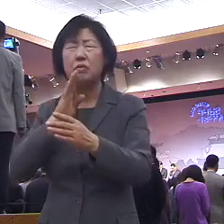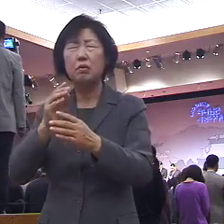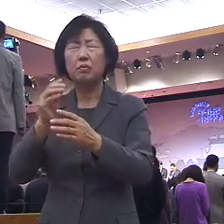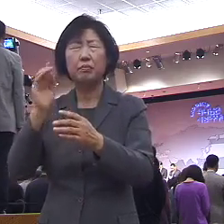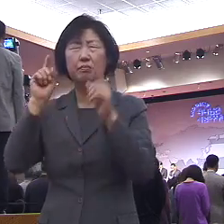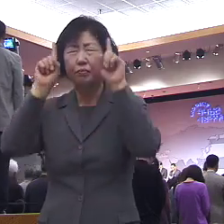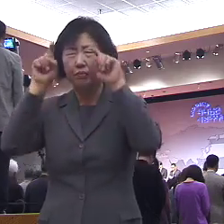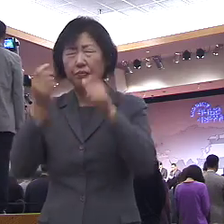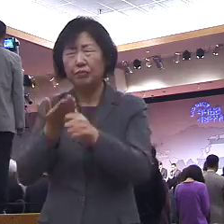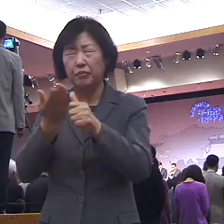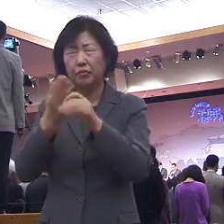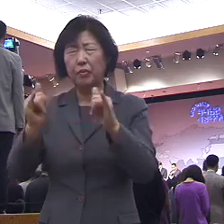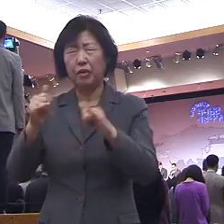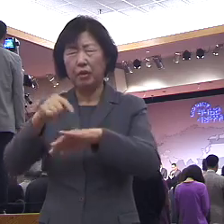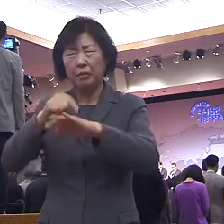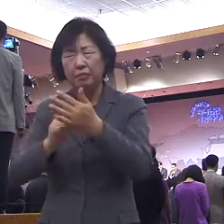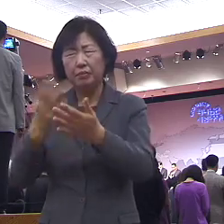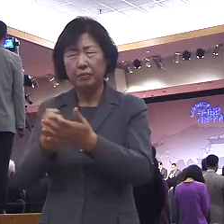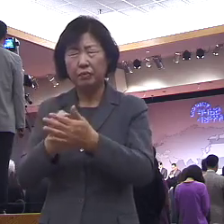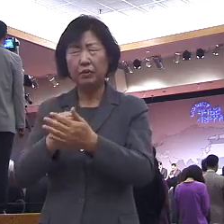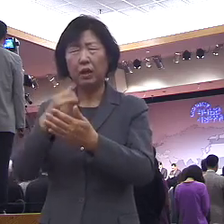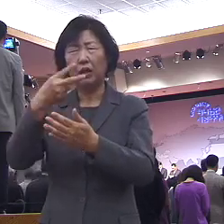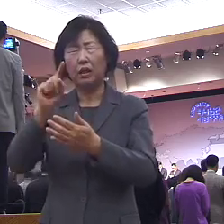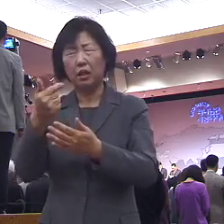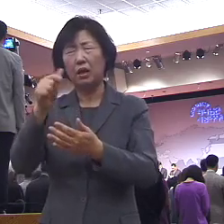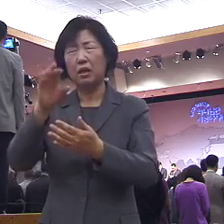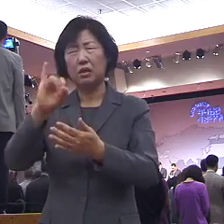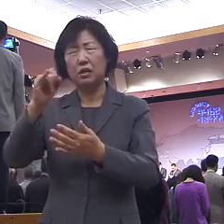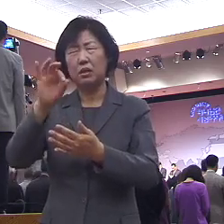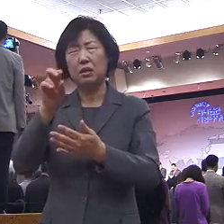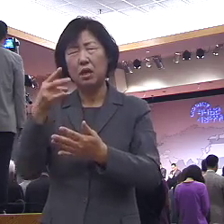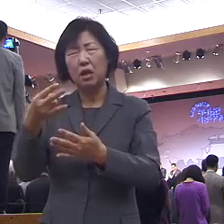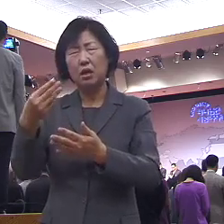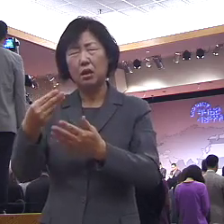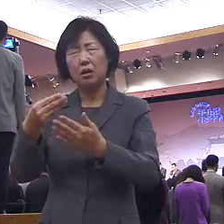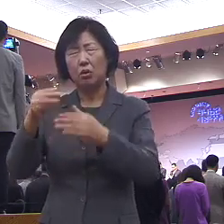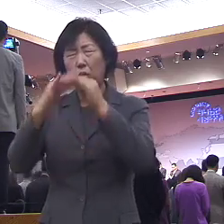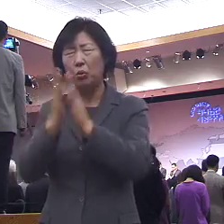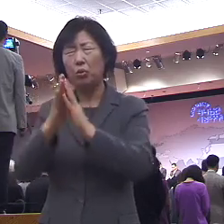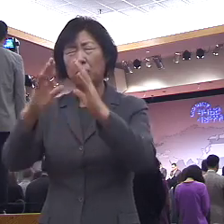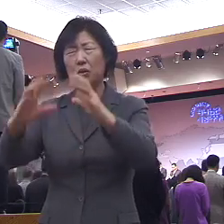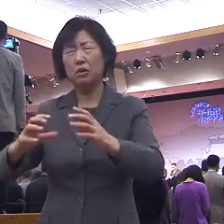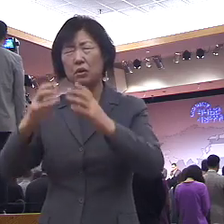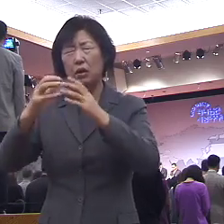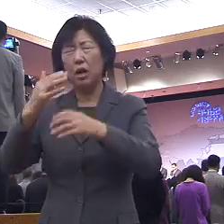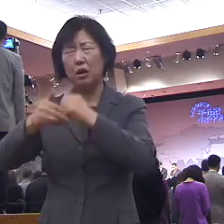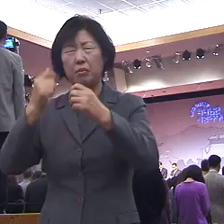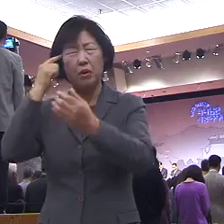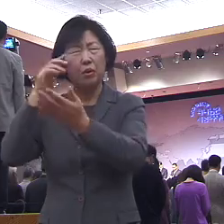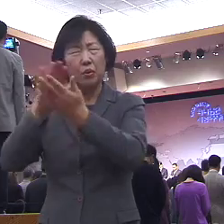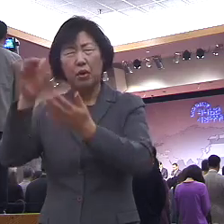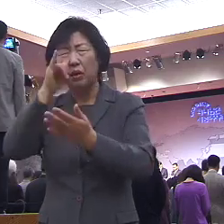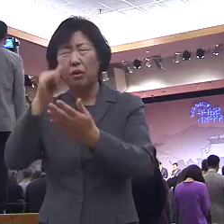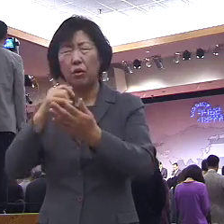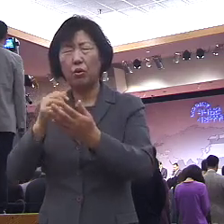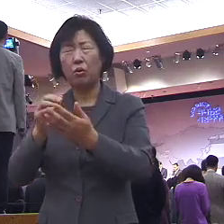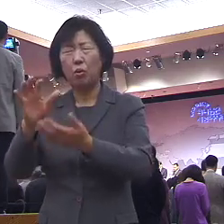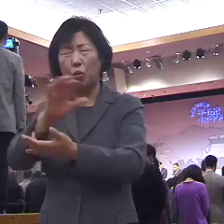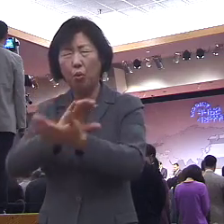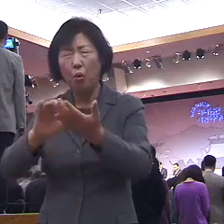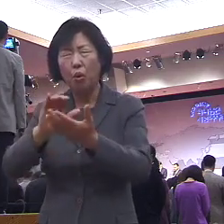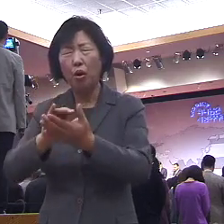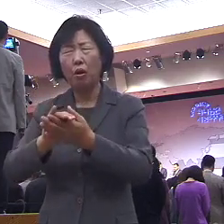심정과 다니엘의 지혜를 허락하소서. 아멘. 미국의 또 온 세계에 하나님의 평화가 있게 화해, 용서와 회복이 있기를